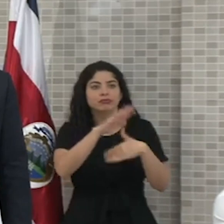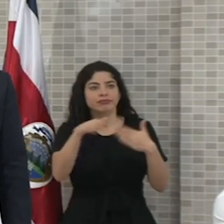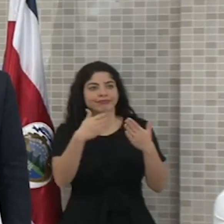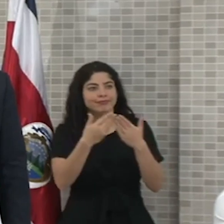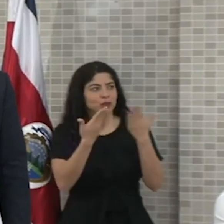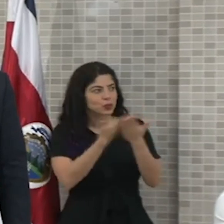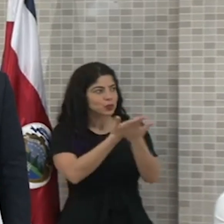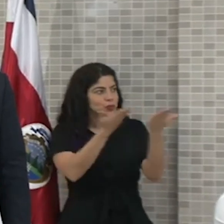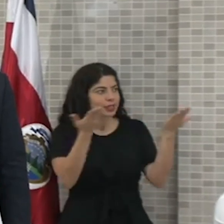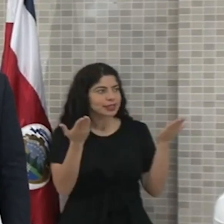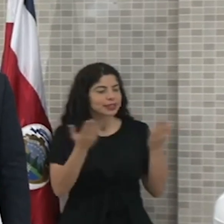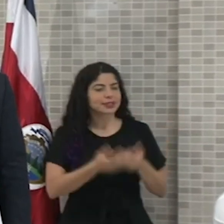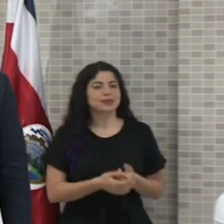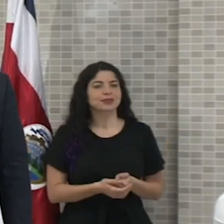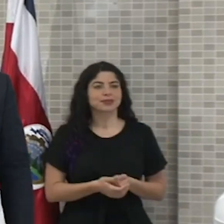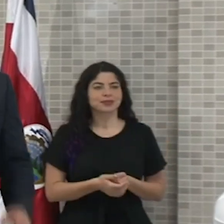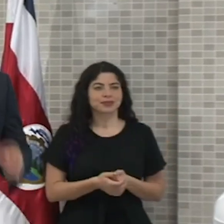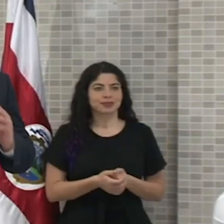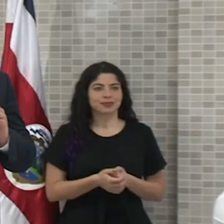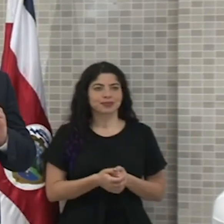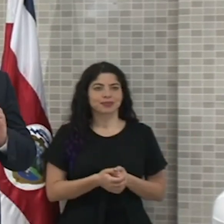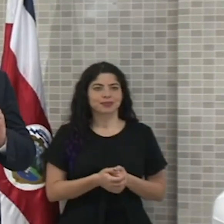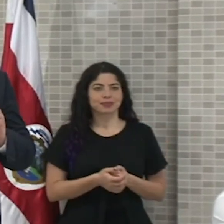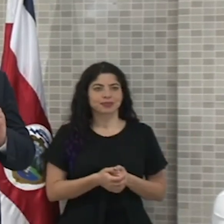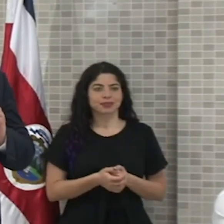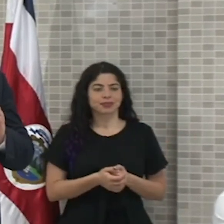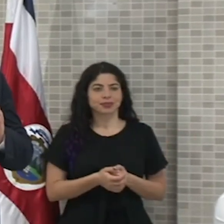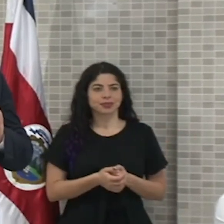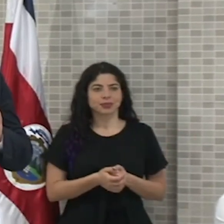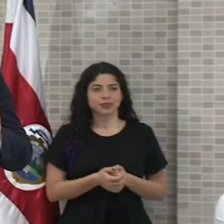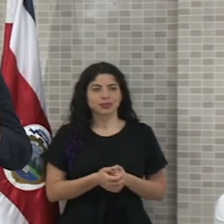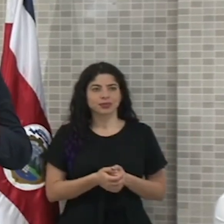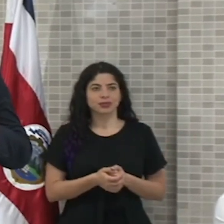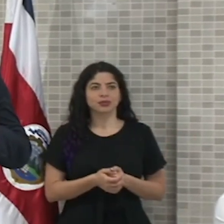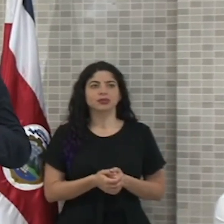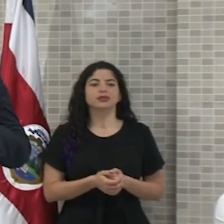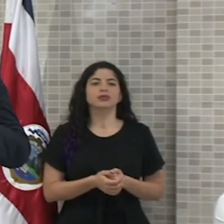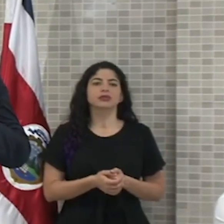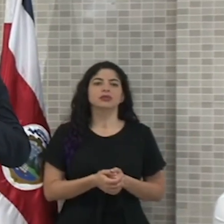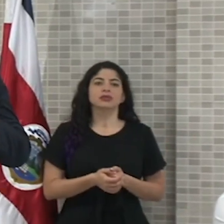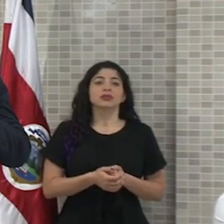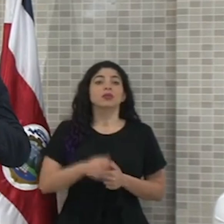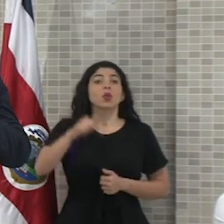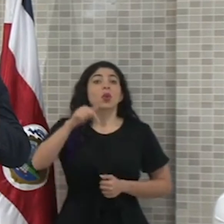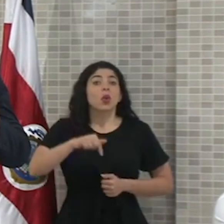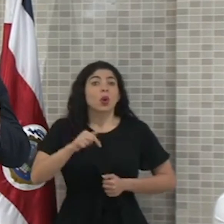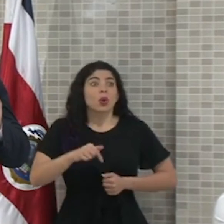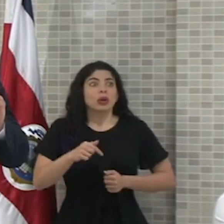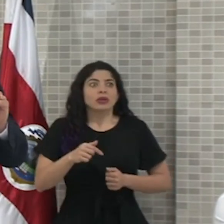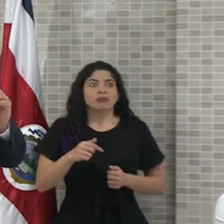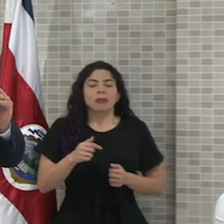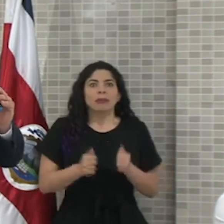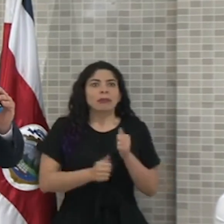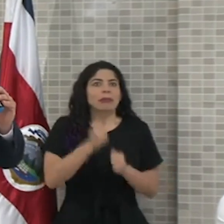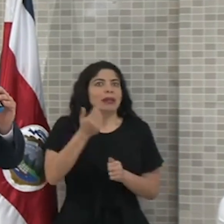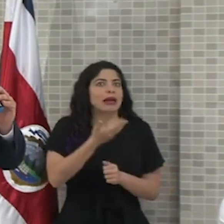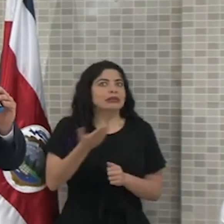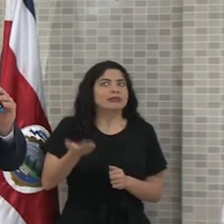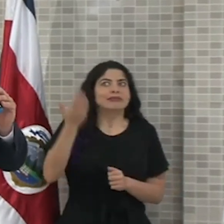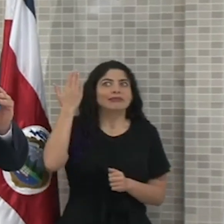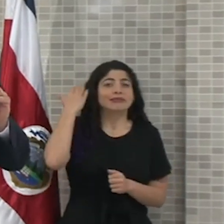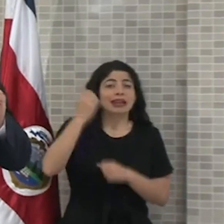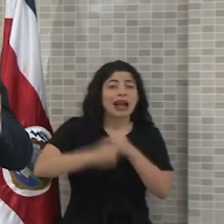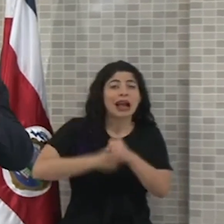ustedes. Hoy, probablemente más que nunca en las